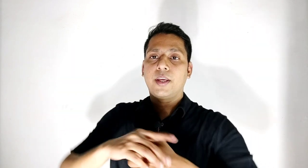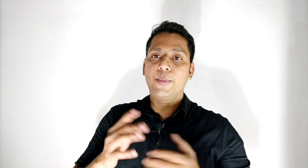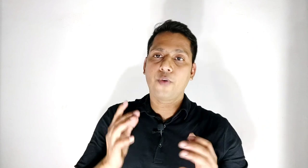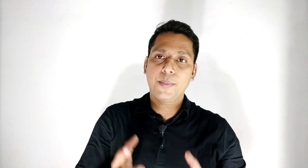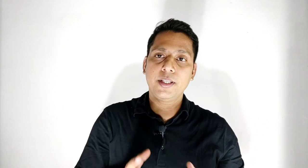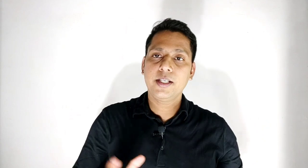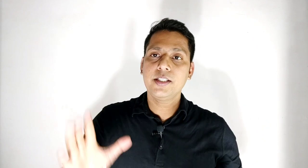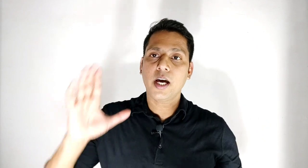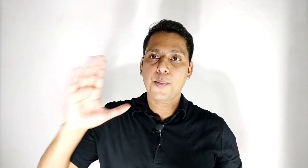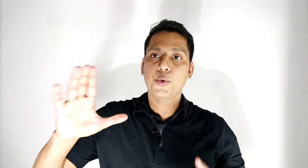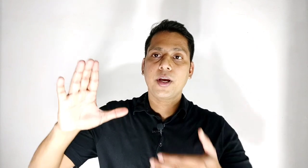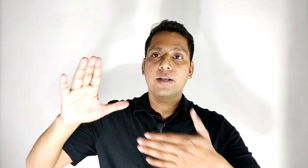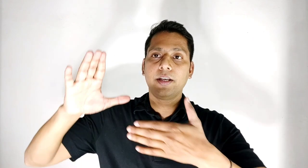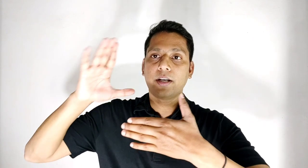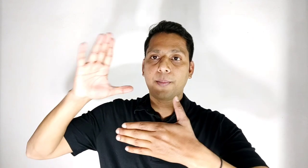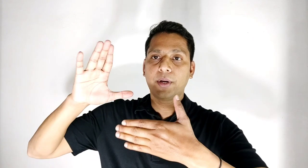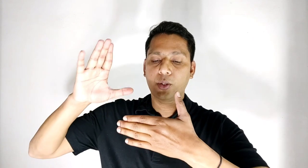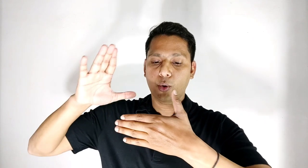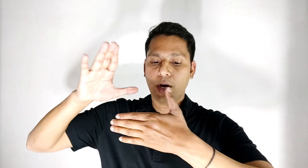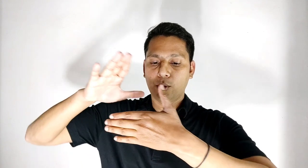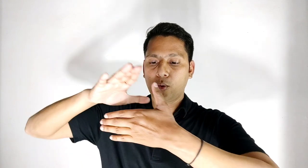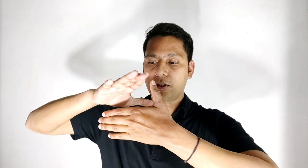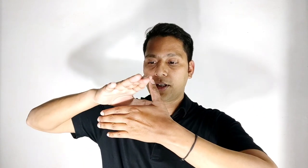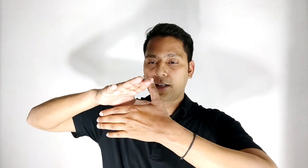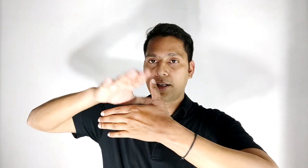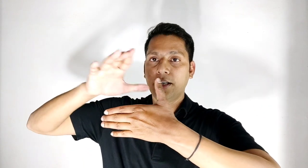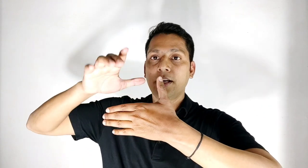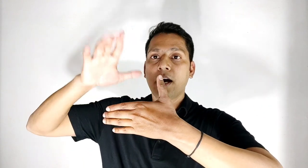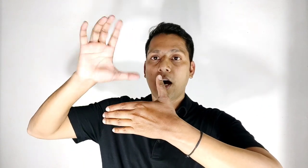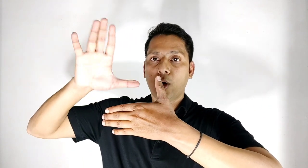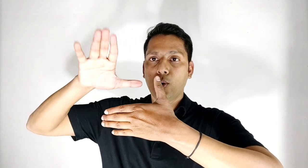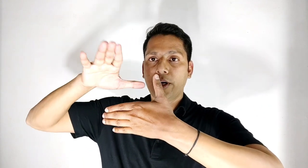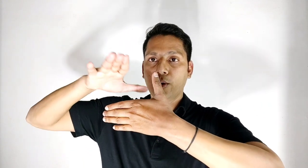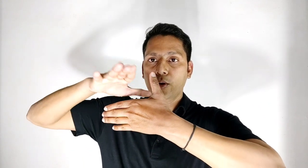आपको क्या तदुन को रखने और